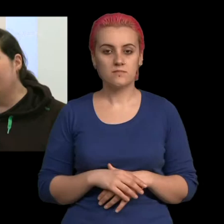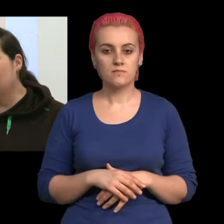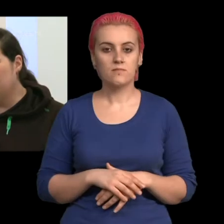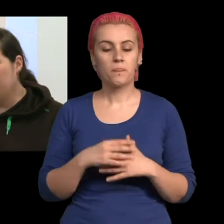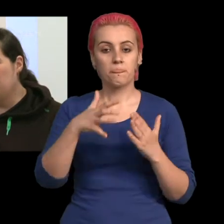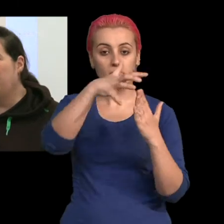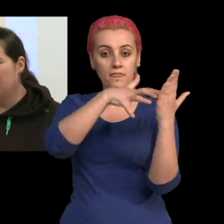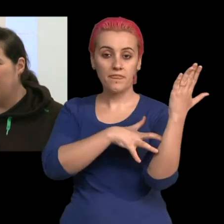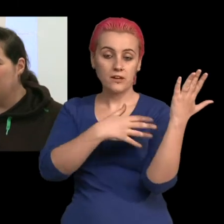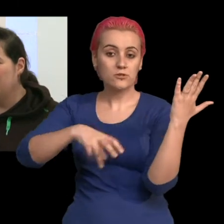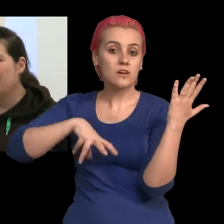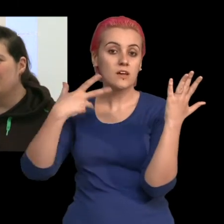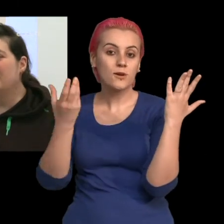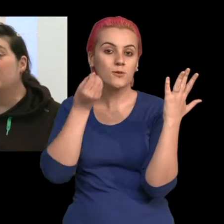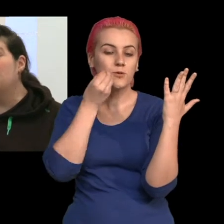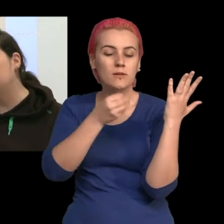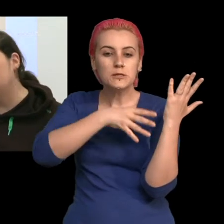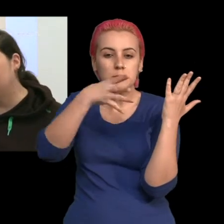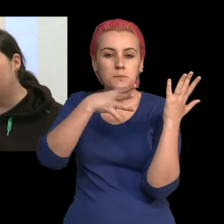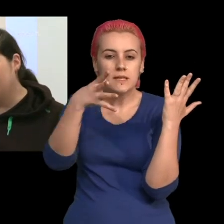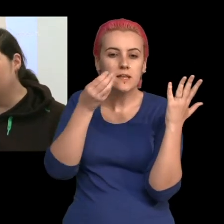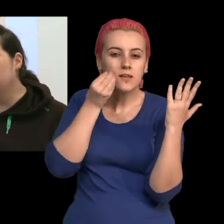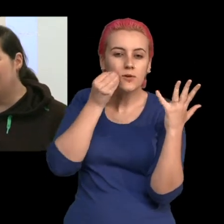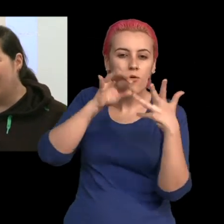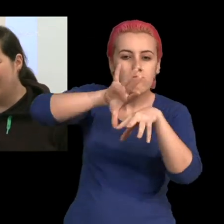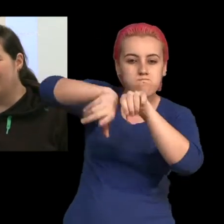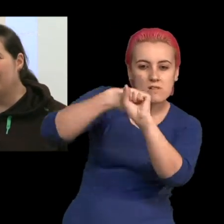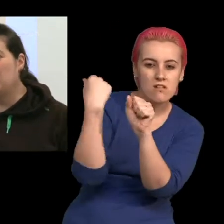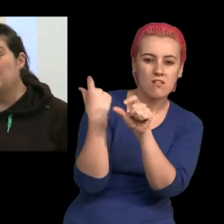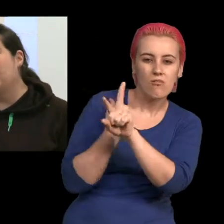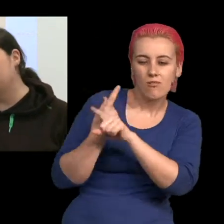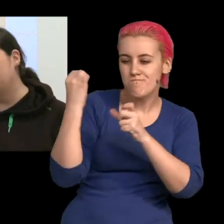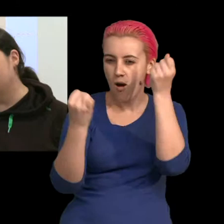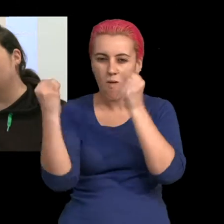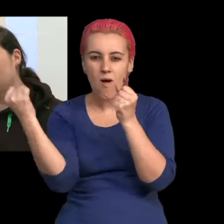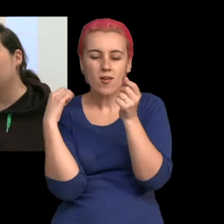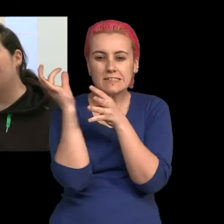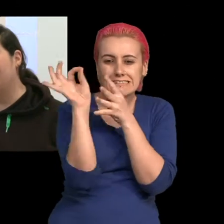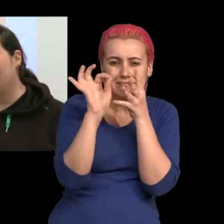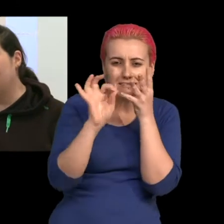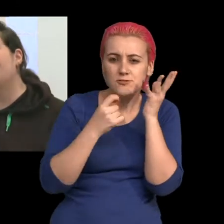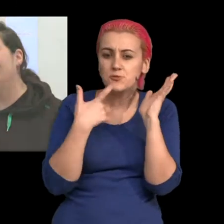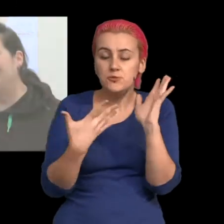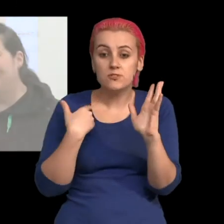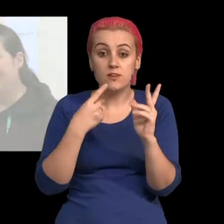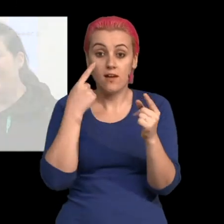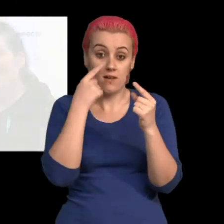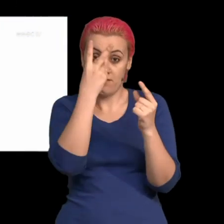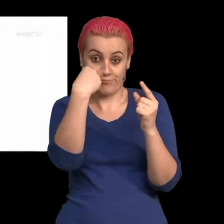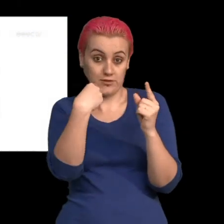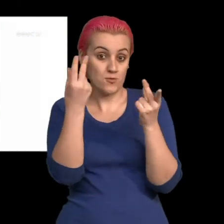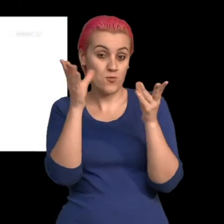A grande riqueza do texto parte realmente dessa descrição muito vívida desse massacre percepcionado sem a ajuda da vista,